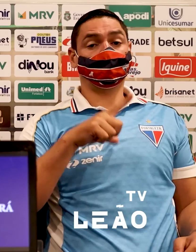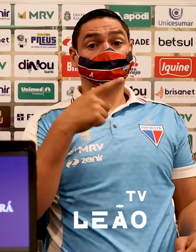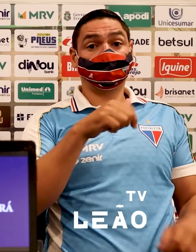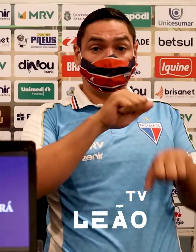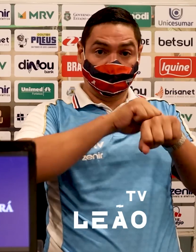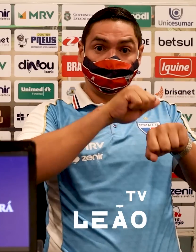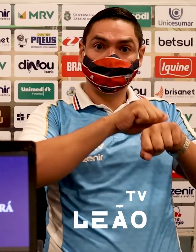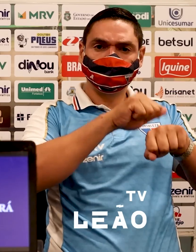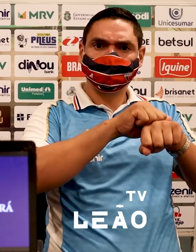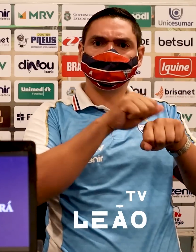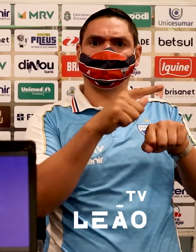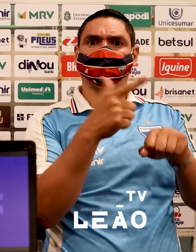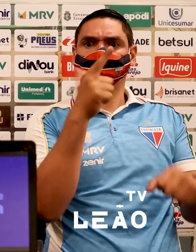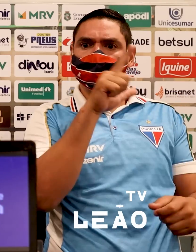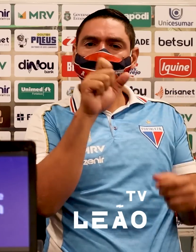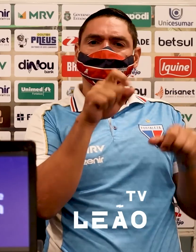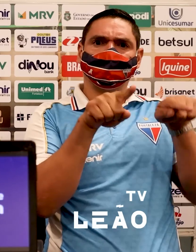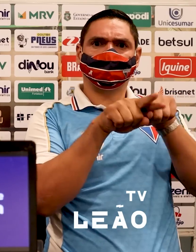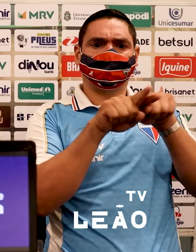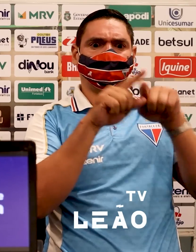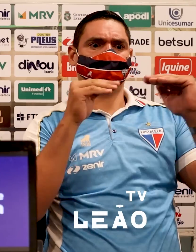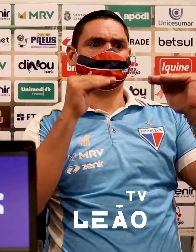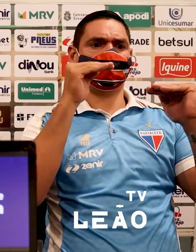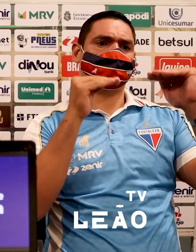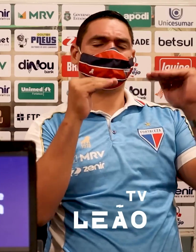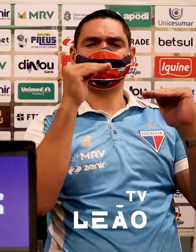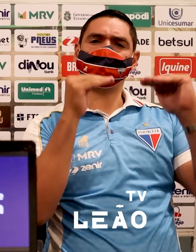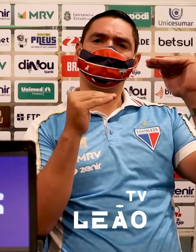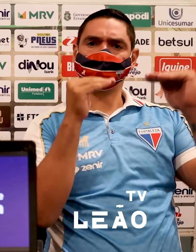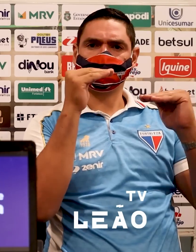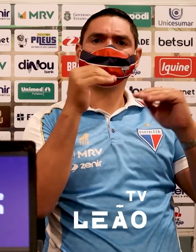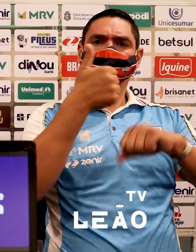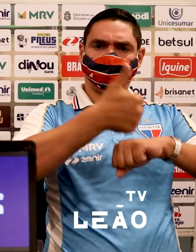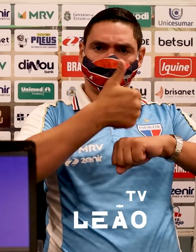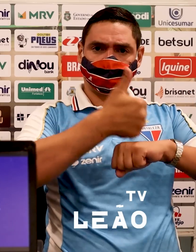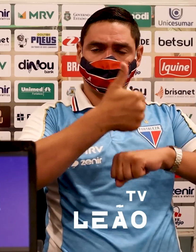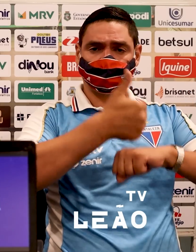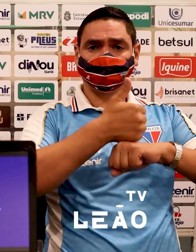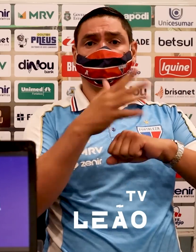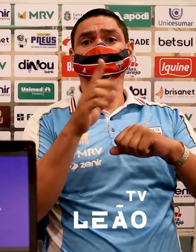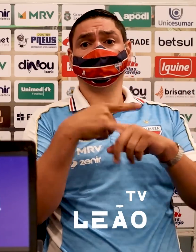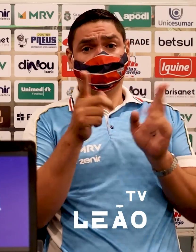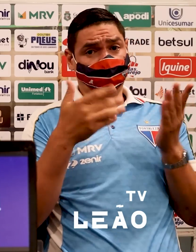Fortaleza sustentou essa qualidade mediante intensidade